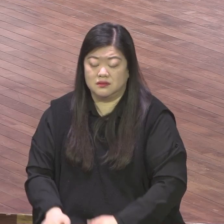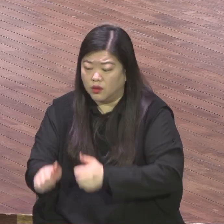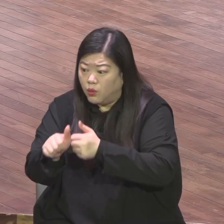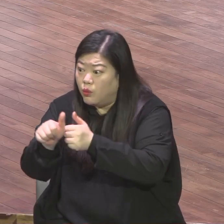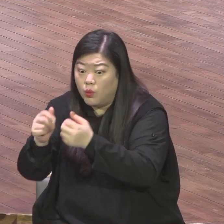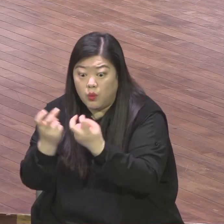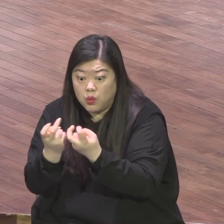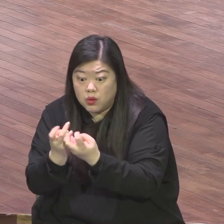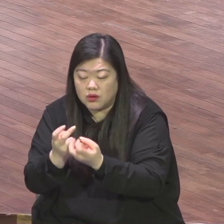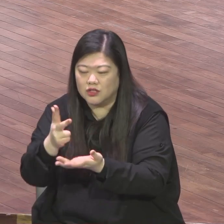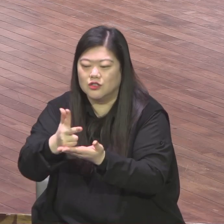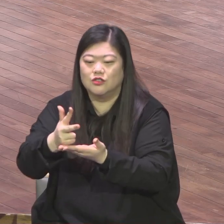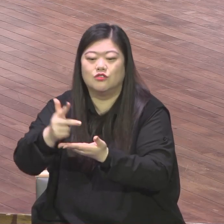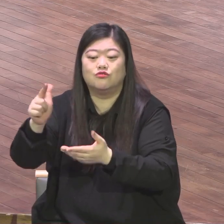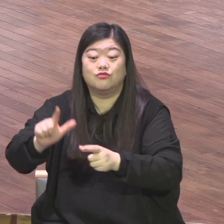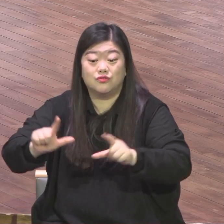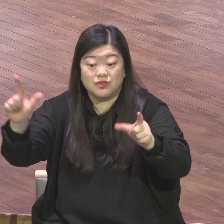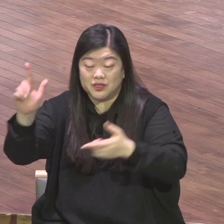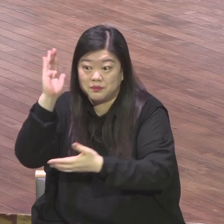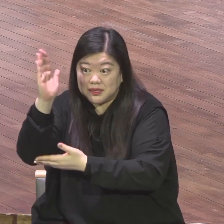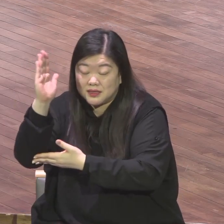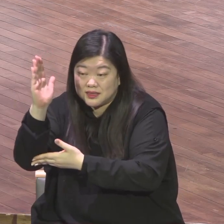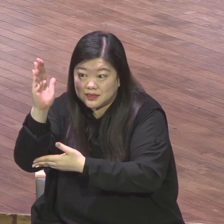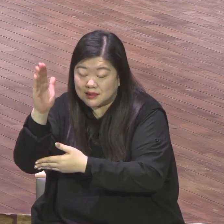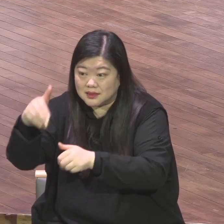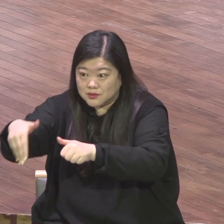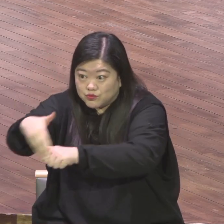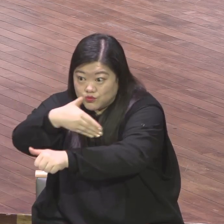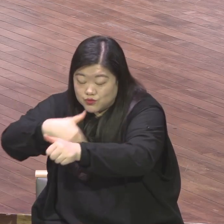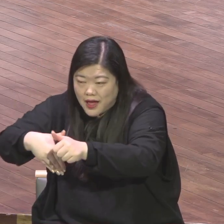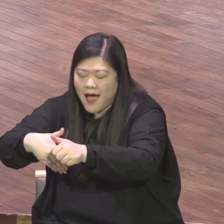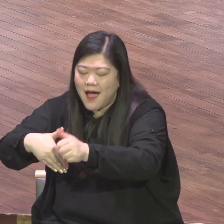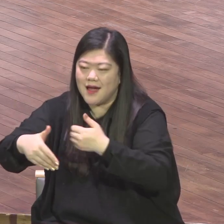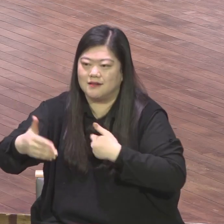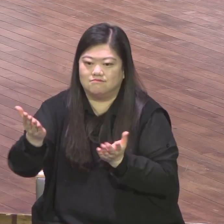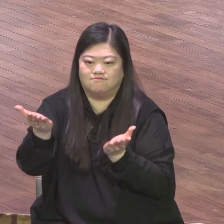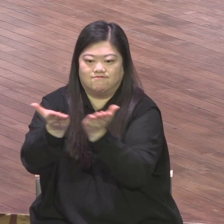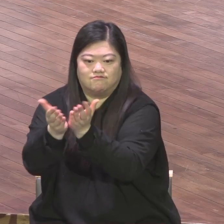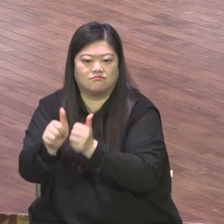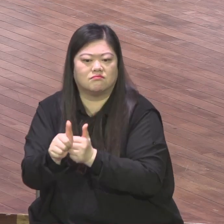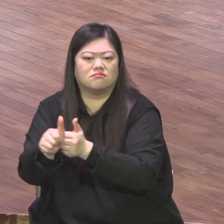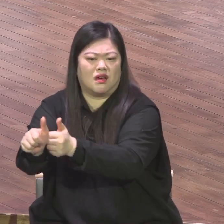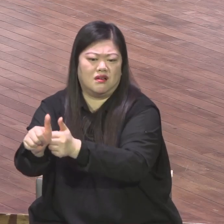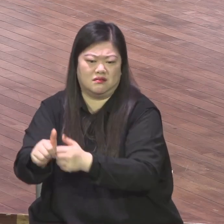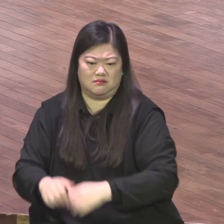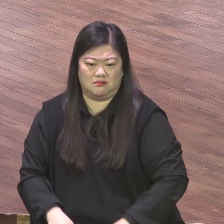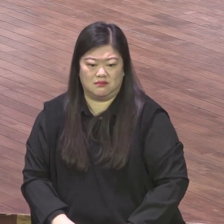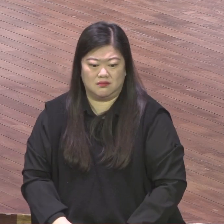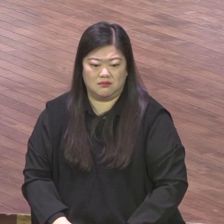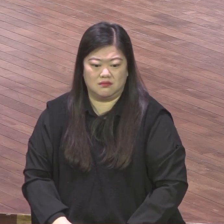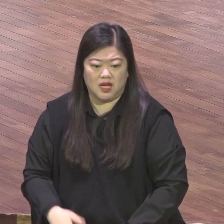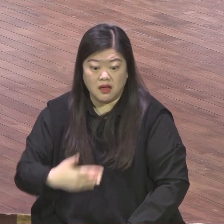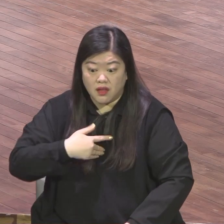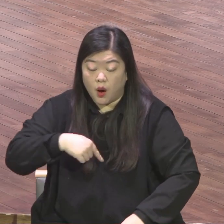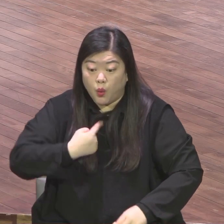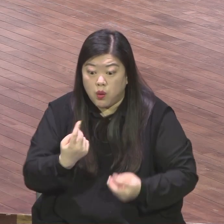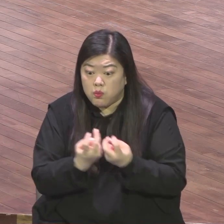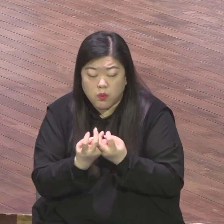타세요. 강단의 말씀을 잡고 담대하게 거침없이 언약 도전을 막 하는 것입니다.